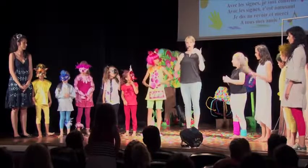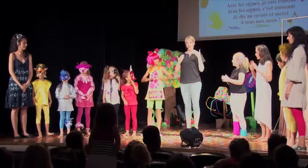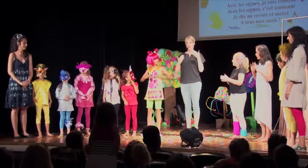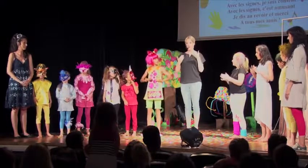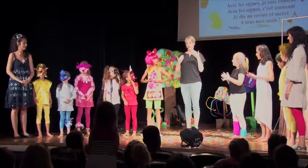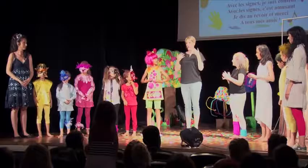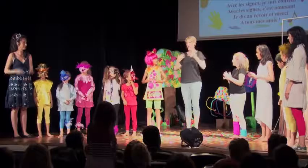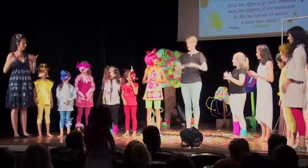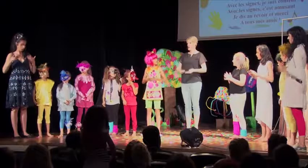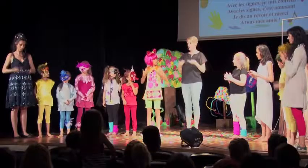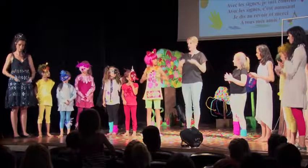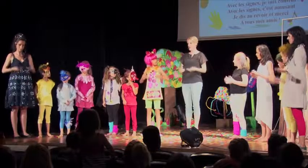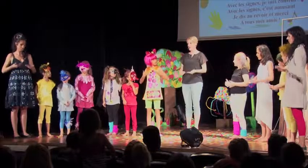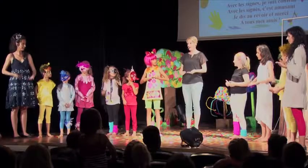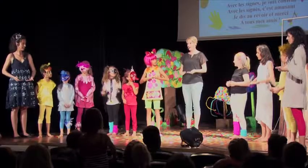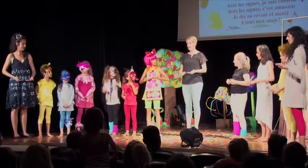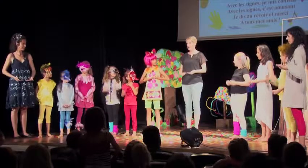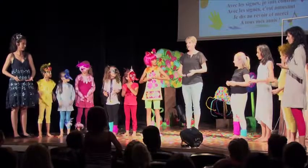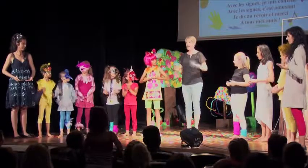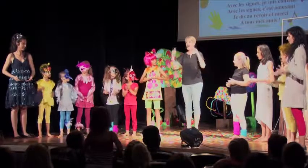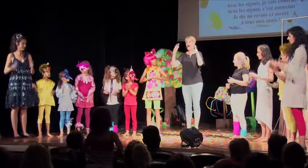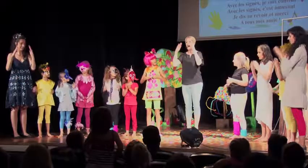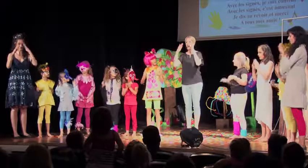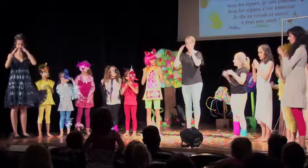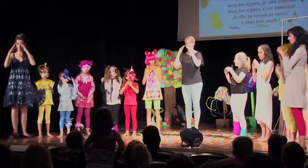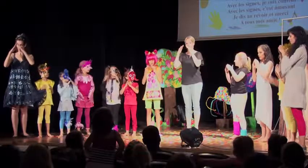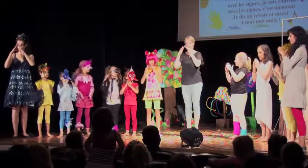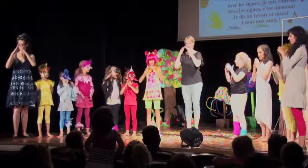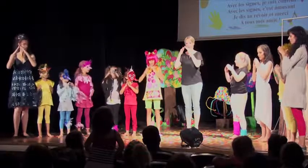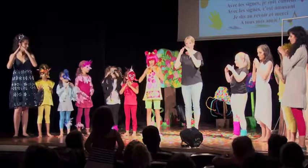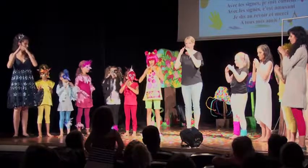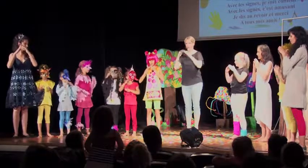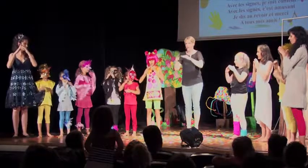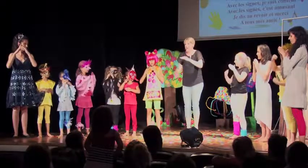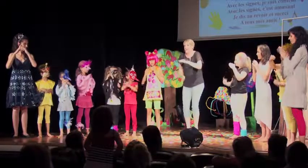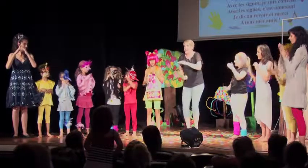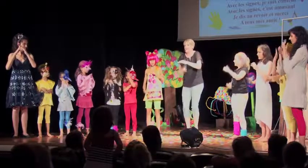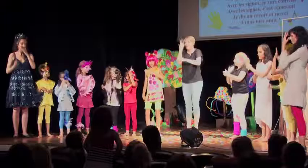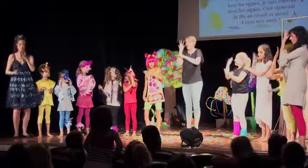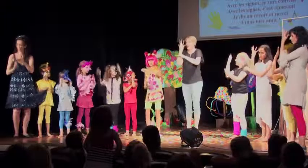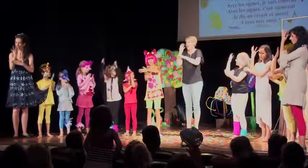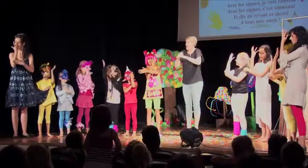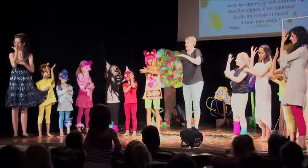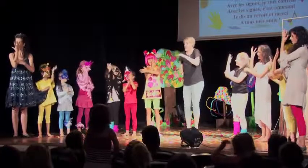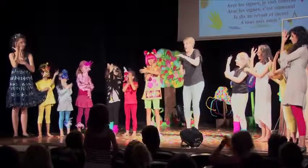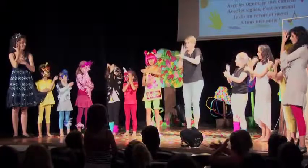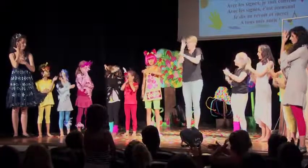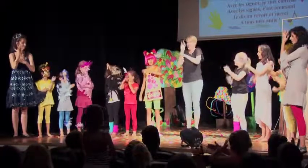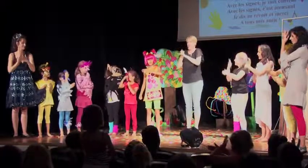Avec moi, aujourd'hui, à la maison, c'est nouveau, ça veut dire hop, ça sort